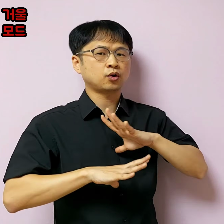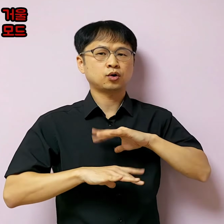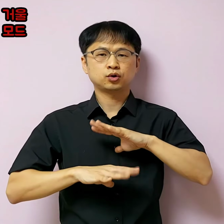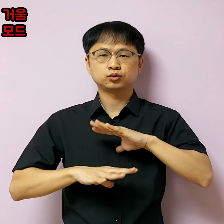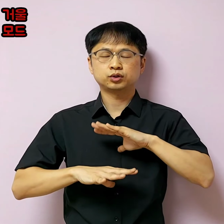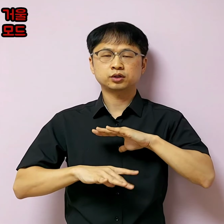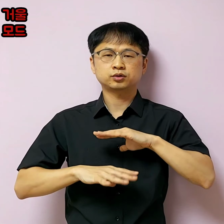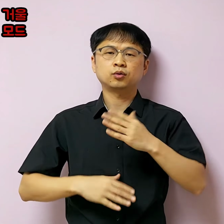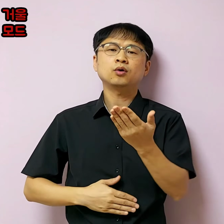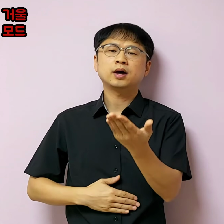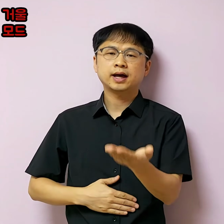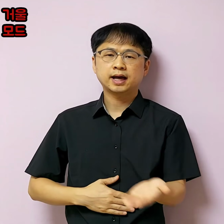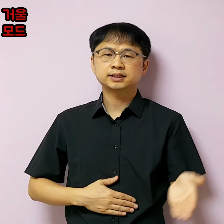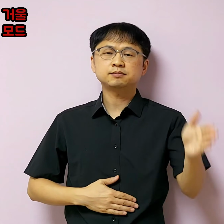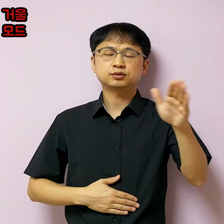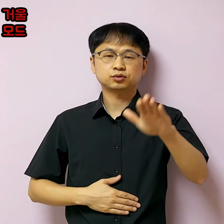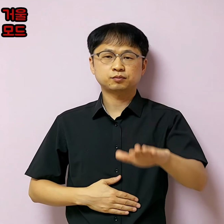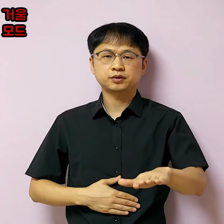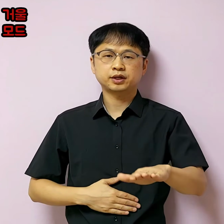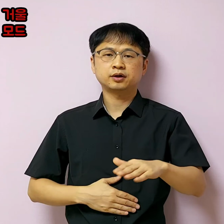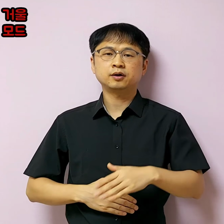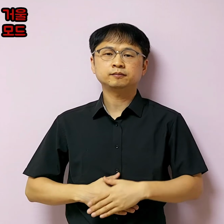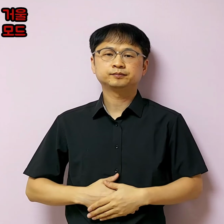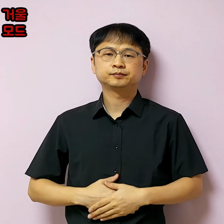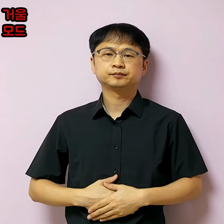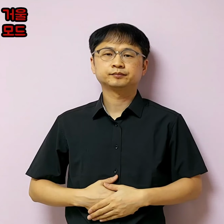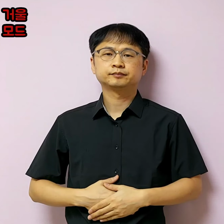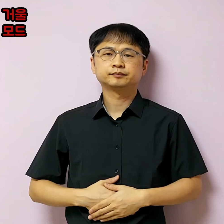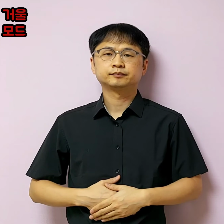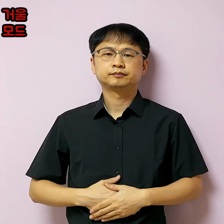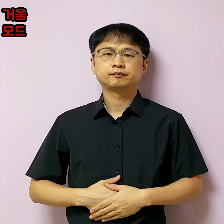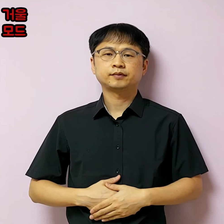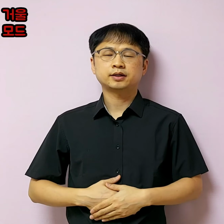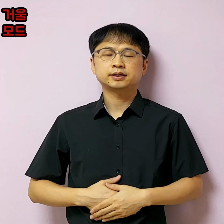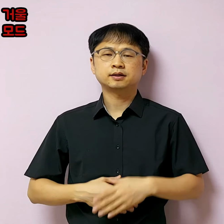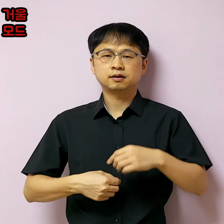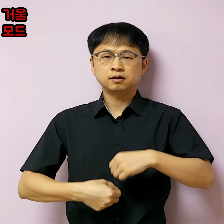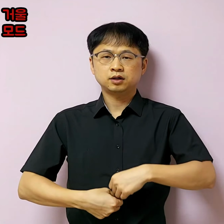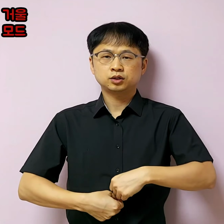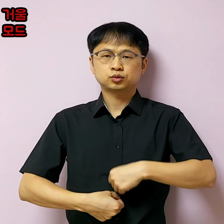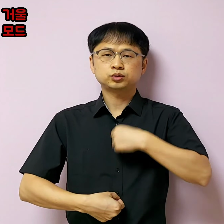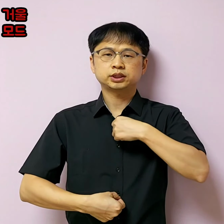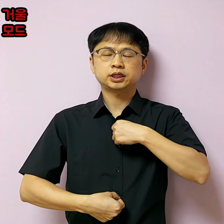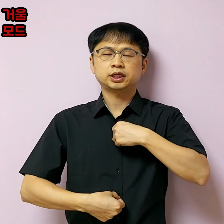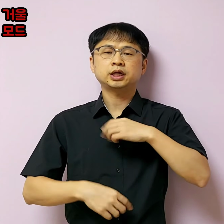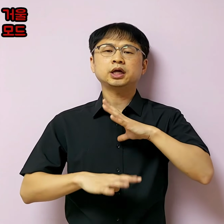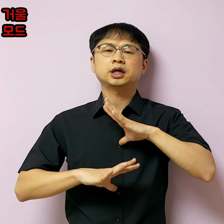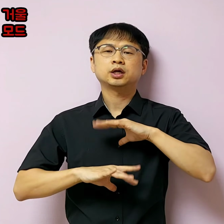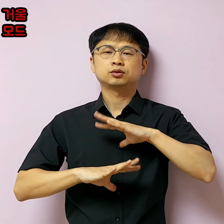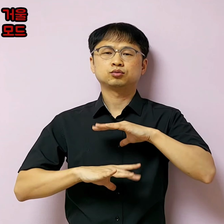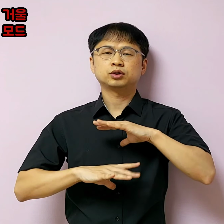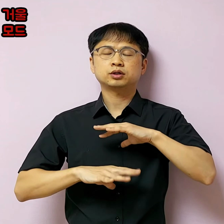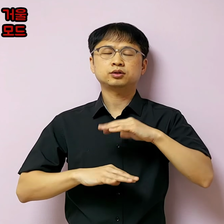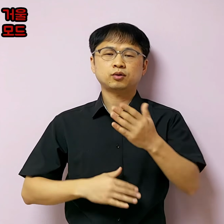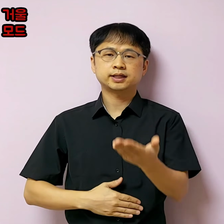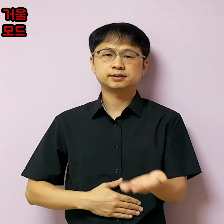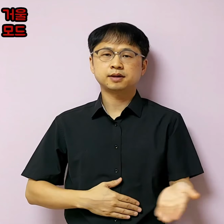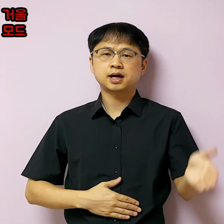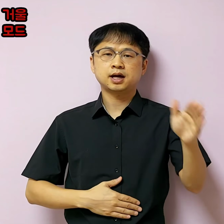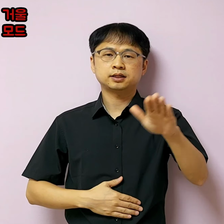배웠고요. 두렵기도 하지만 수어도 배웠네요. 네, 그래서 솔직히 두렵기도 하지만